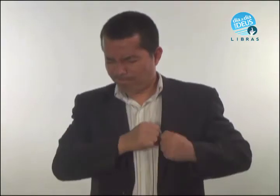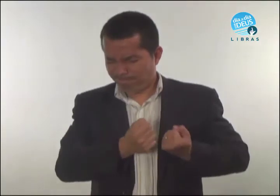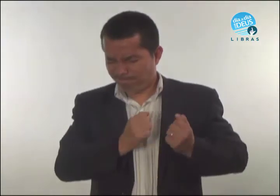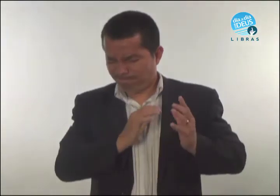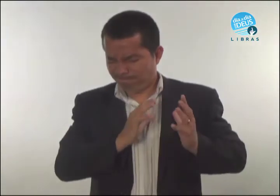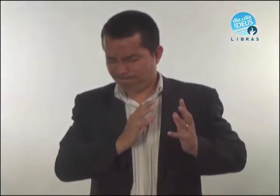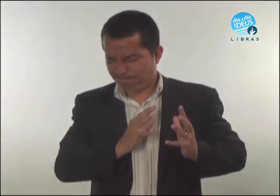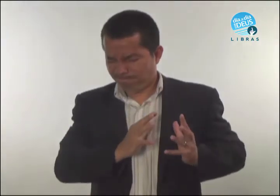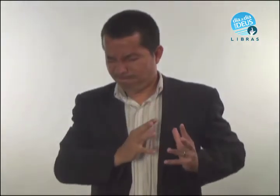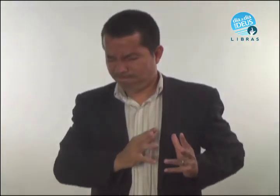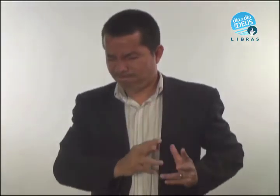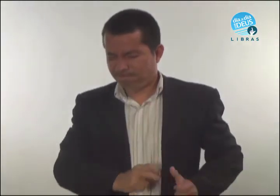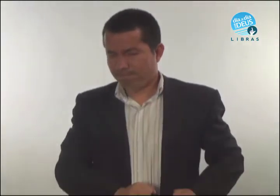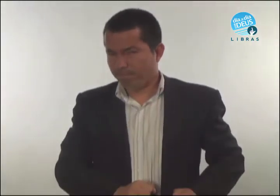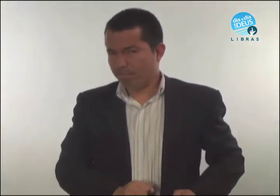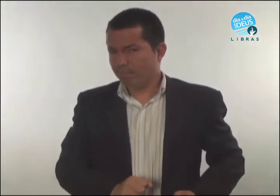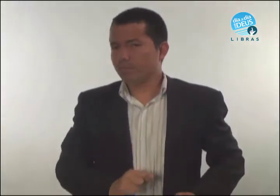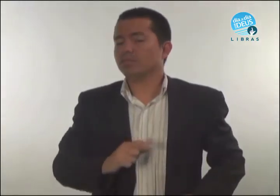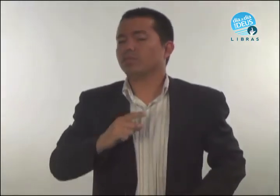Tem muita gente brincando com coisa séria.